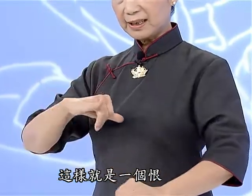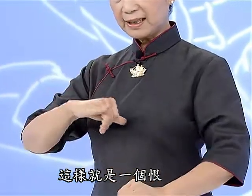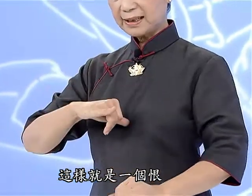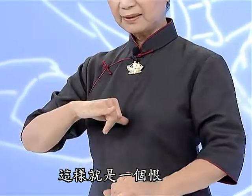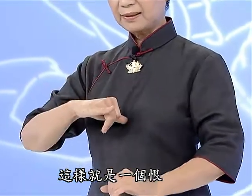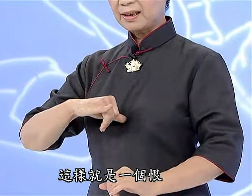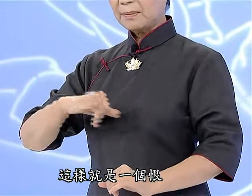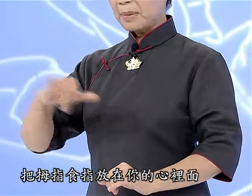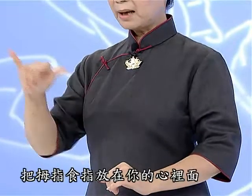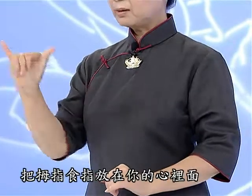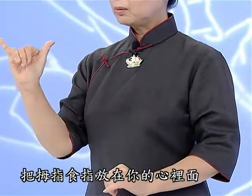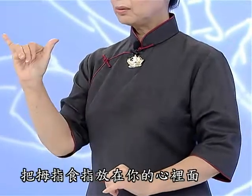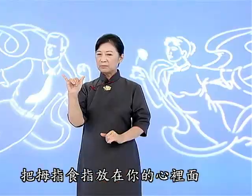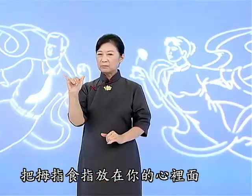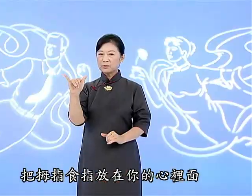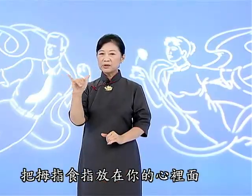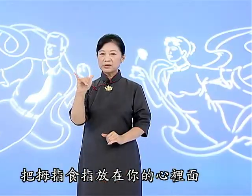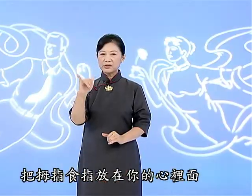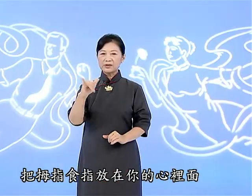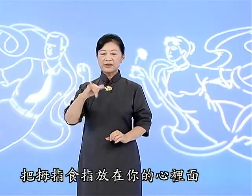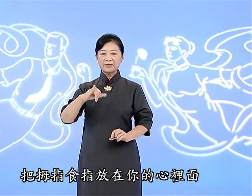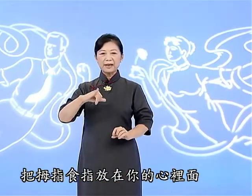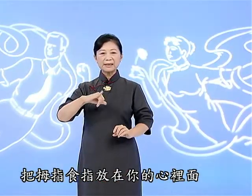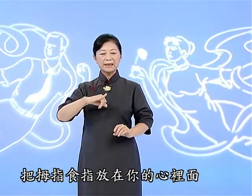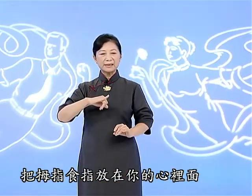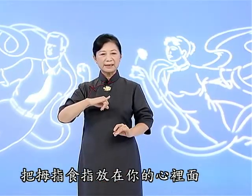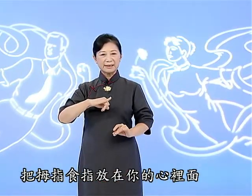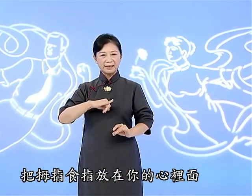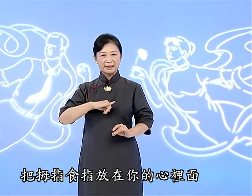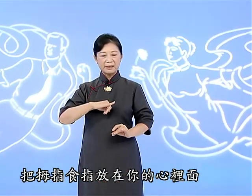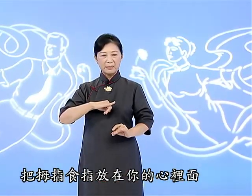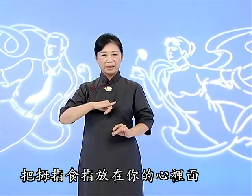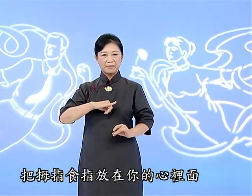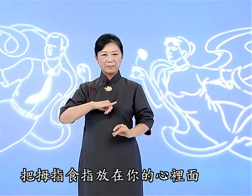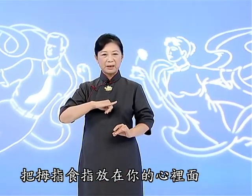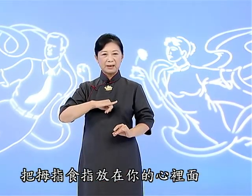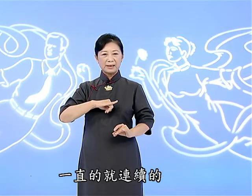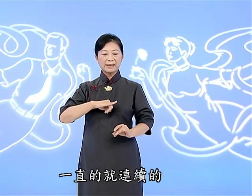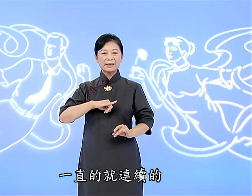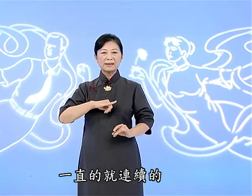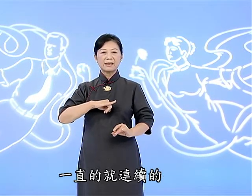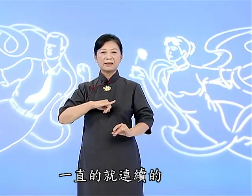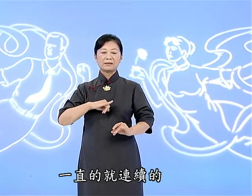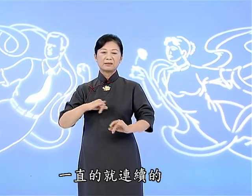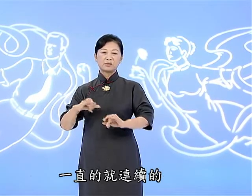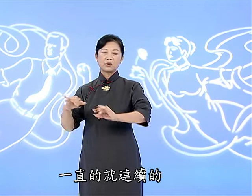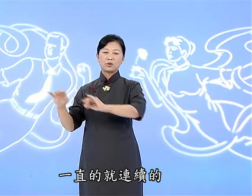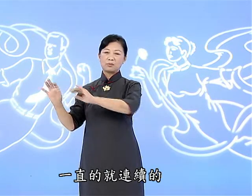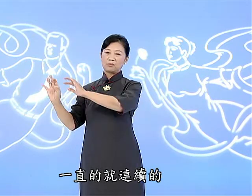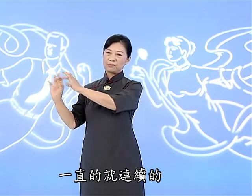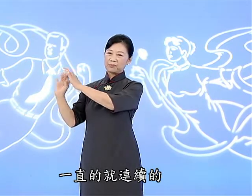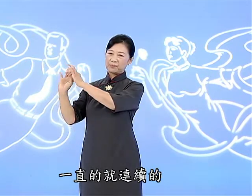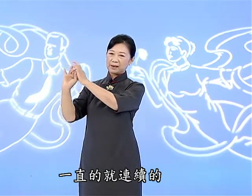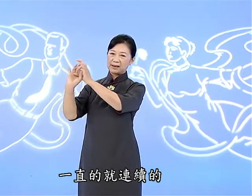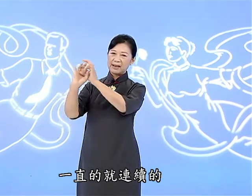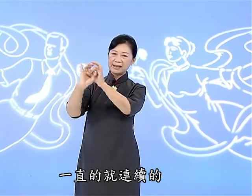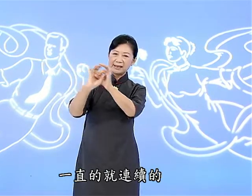恨。把拇指、食指放在你的心里面，一直的就联系